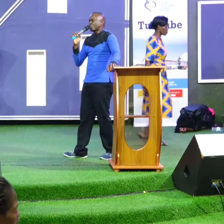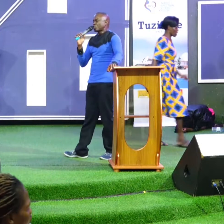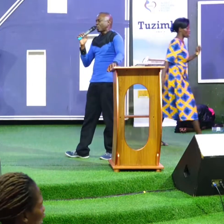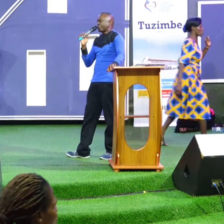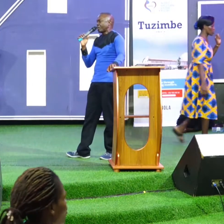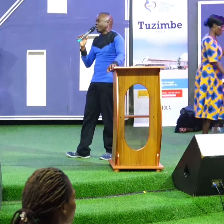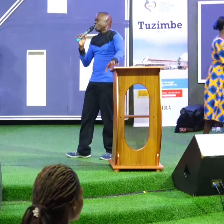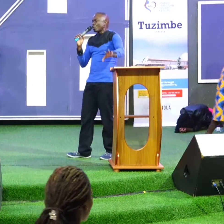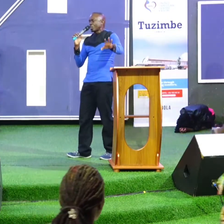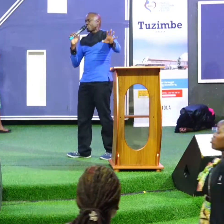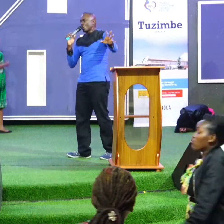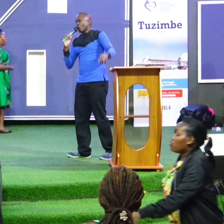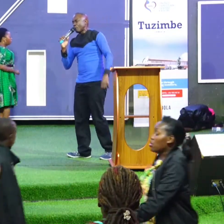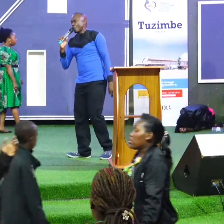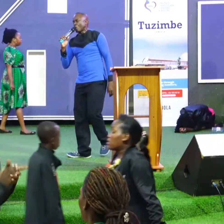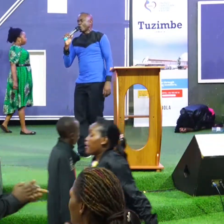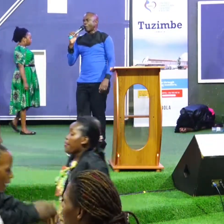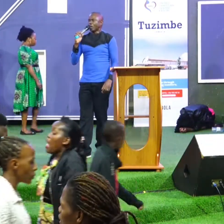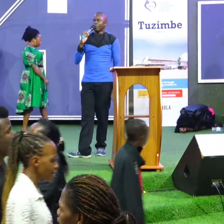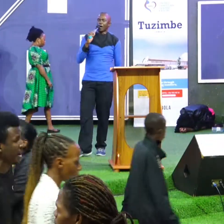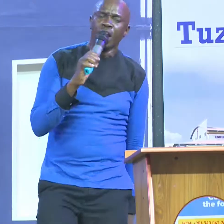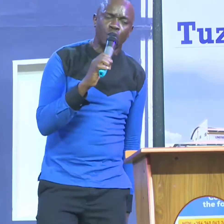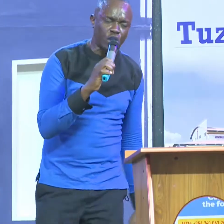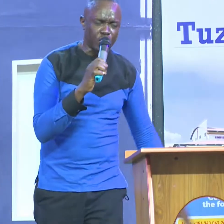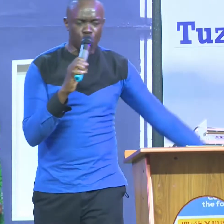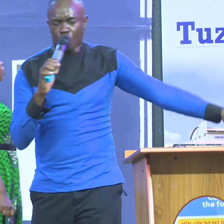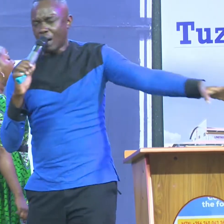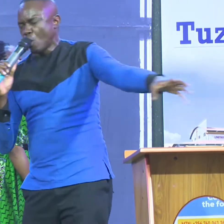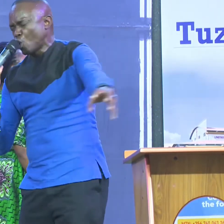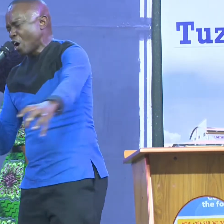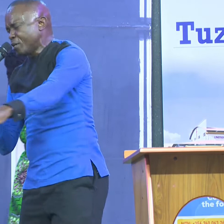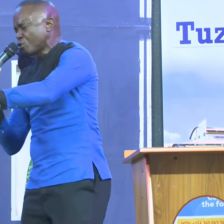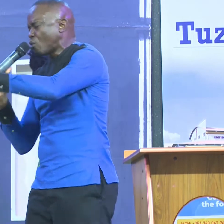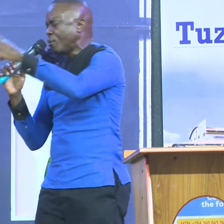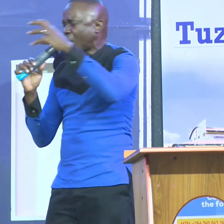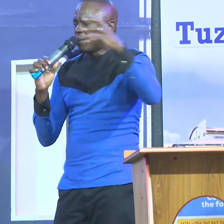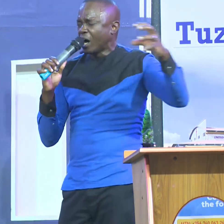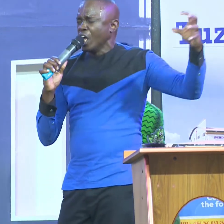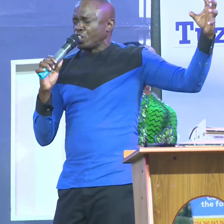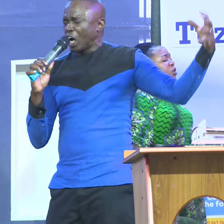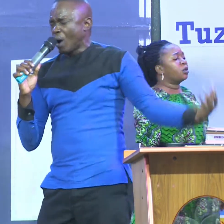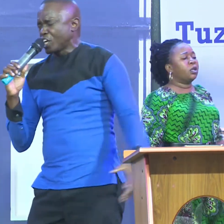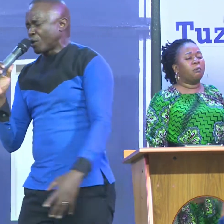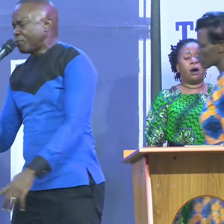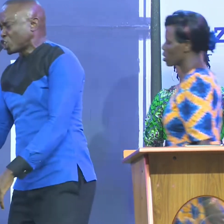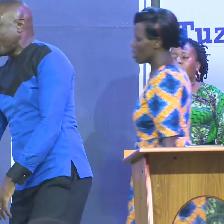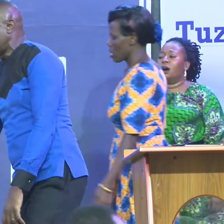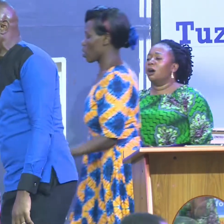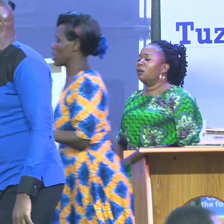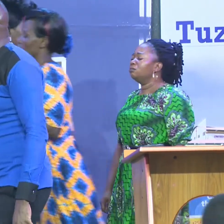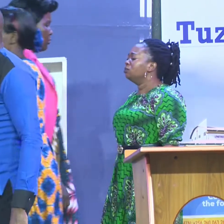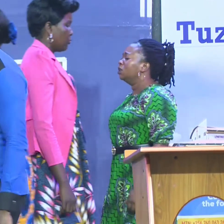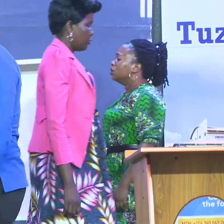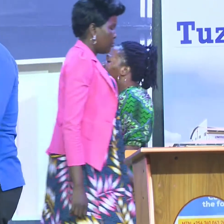ekitiibwa kyo kitaffe Tukirisa okulaba omukono gwa mukama Tukirisa okulaba okulungamizibwa kwa mukama mukama kyawandiikibwa mu kitabo